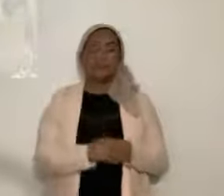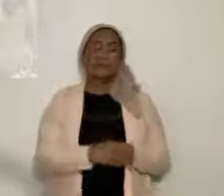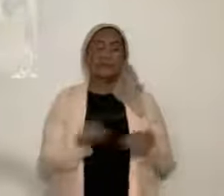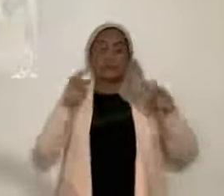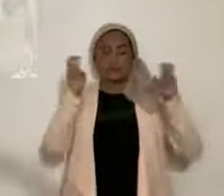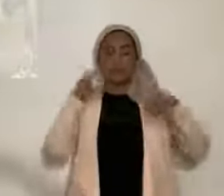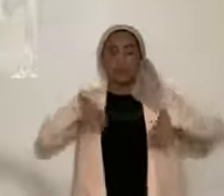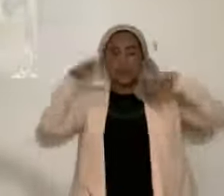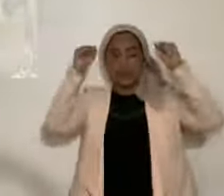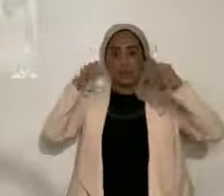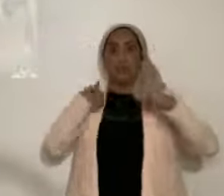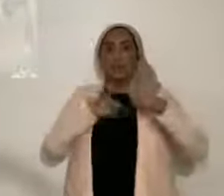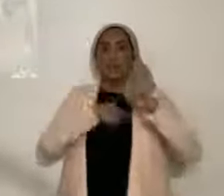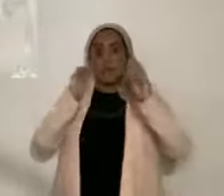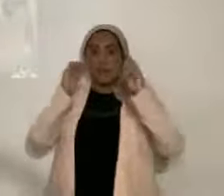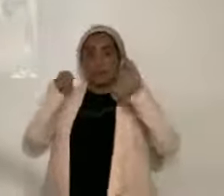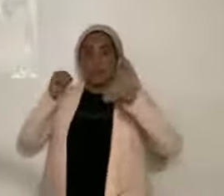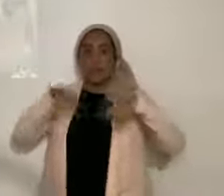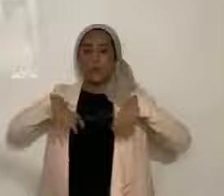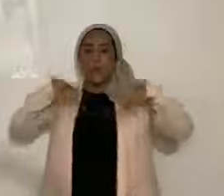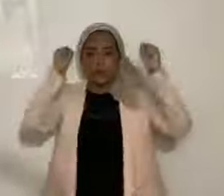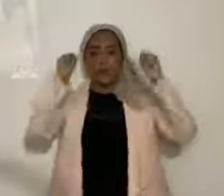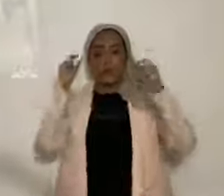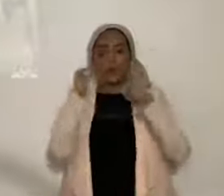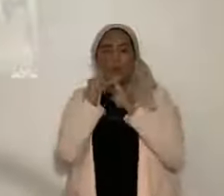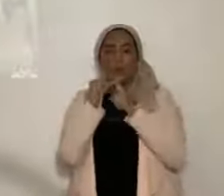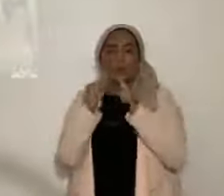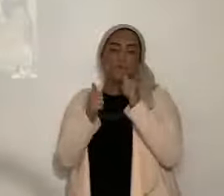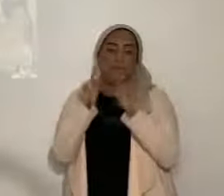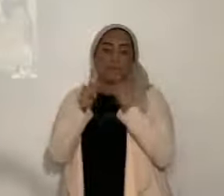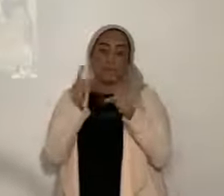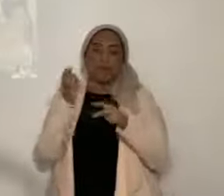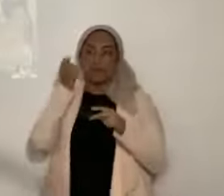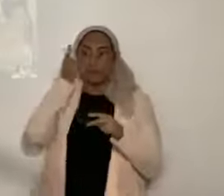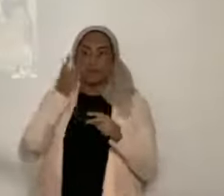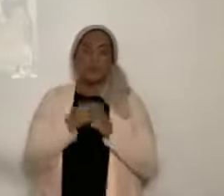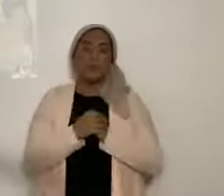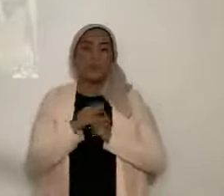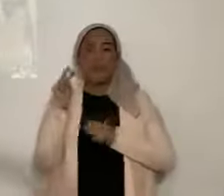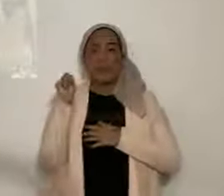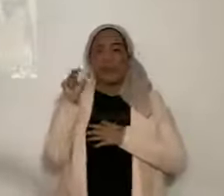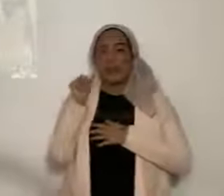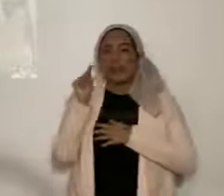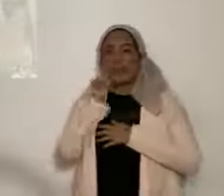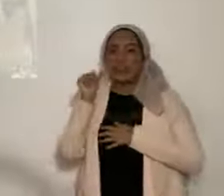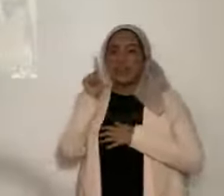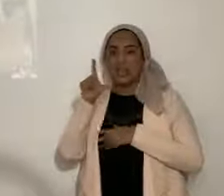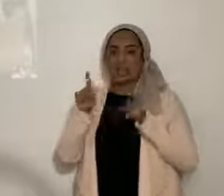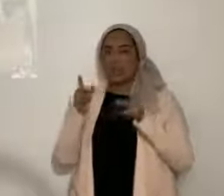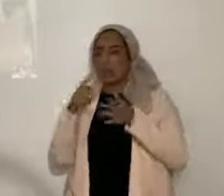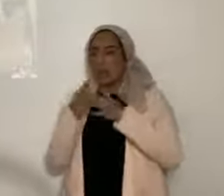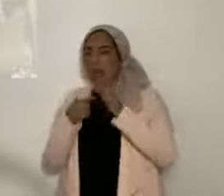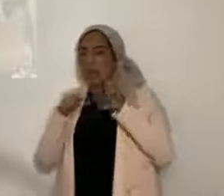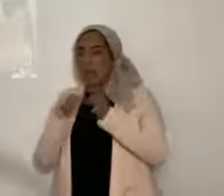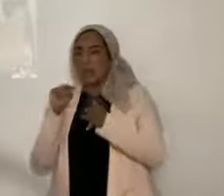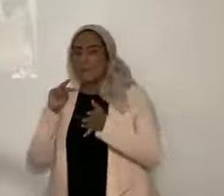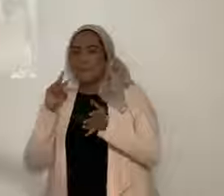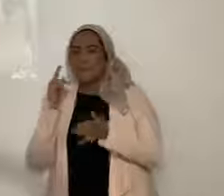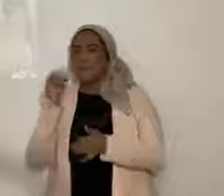natsal, pusimos arrebatamiento porque esa palabra es la más conocida. Natsal dirían, ¿qué es eso? Es una palabra hebrea.